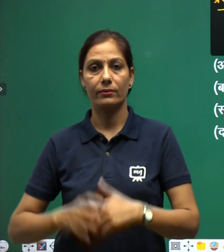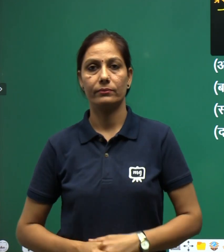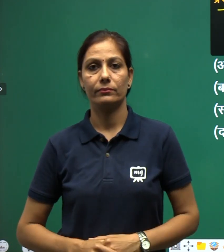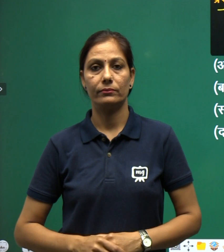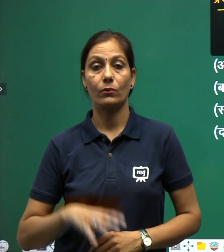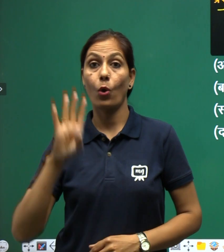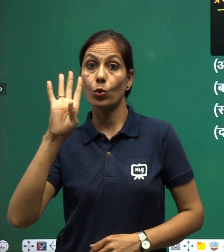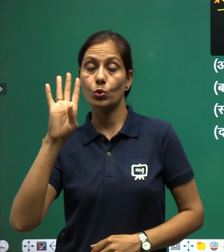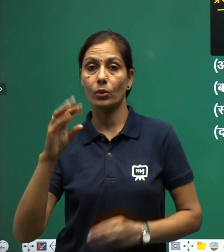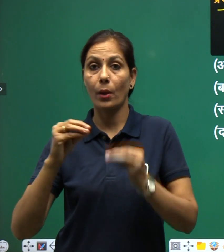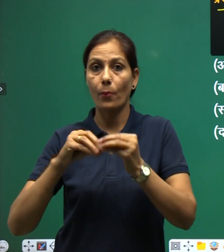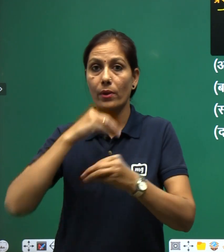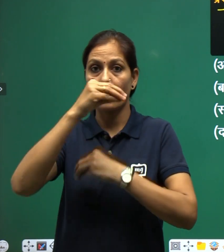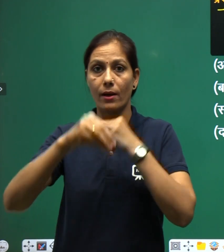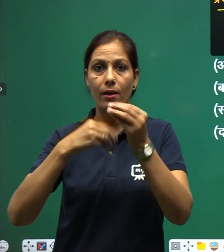चौथा बिहार।